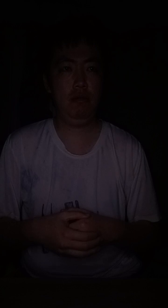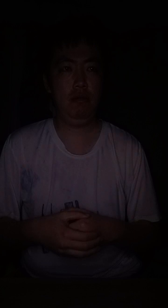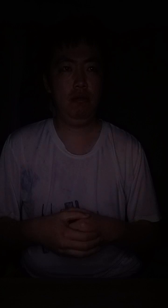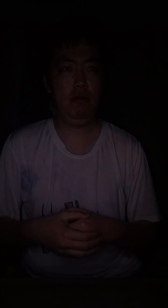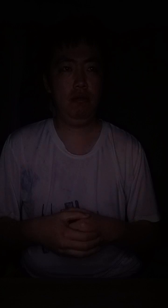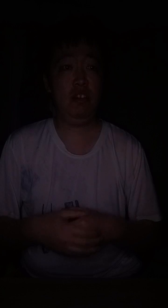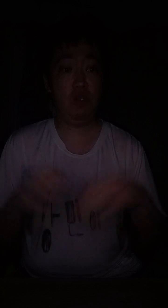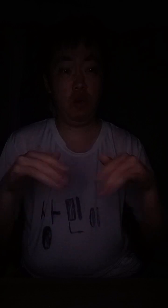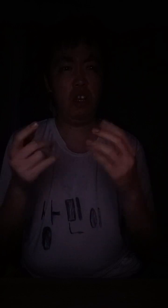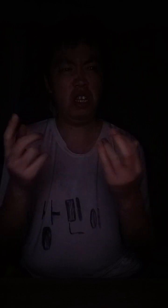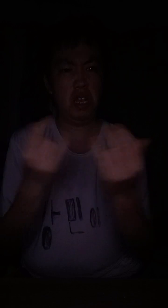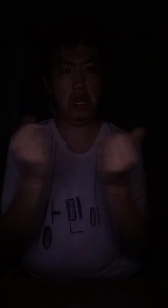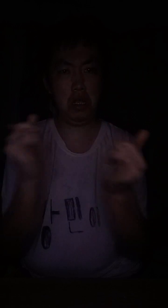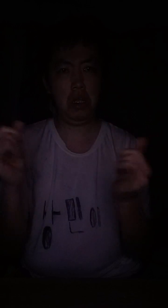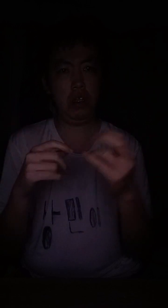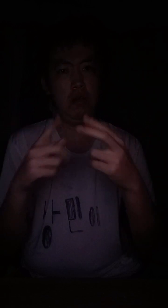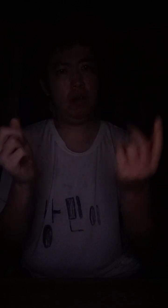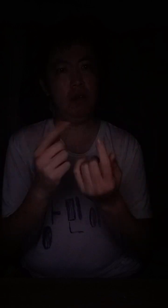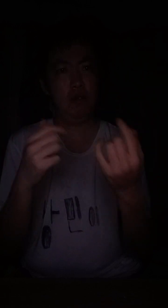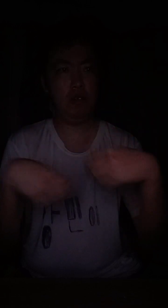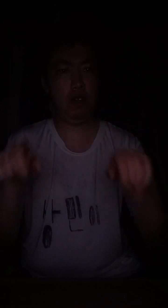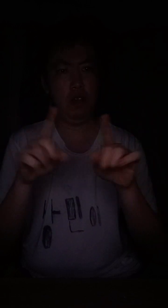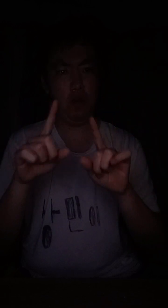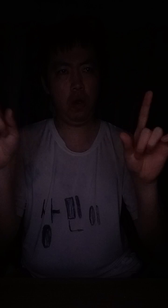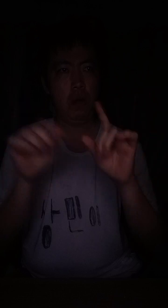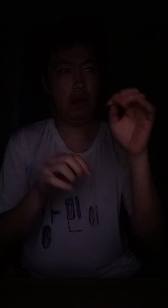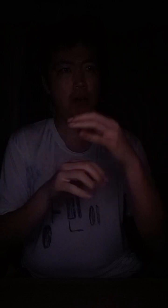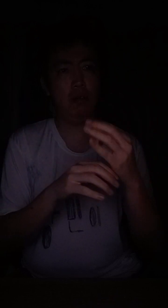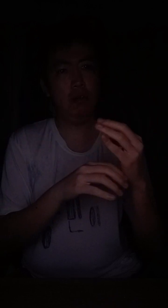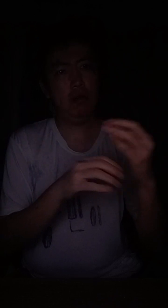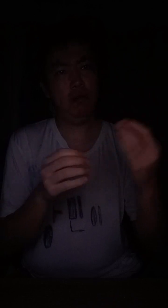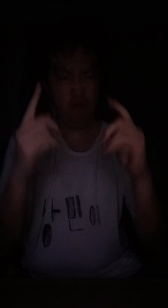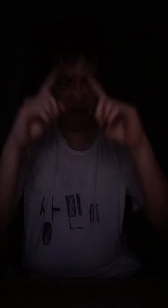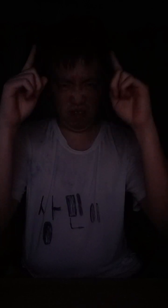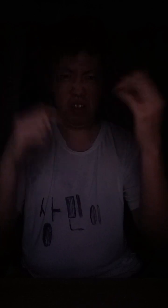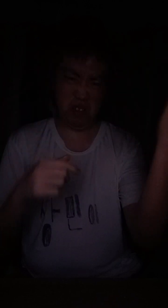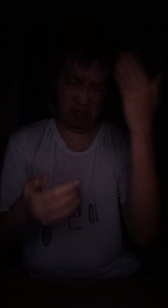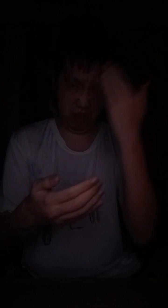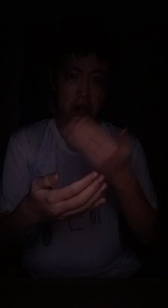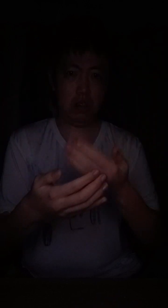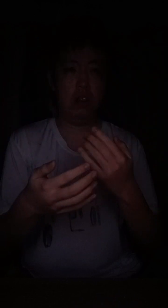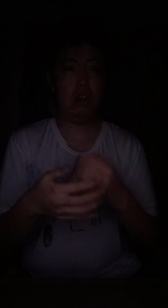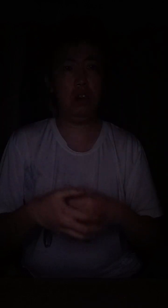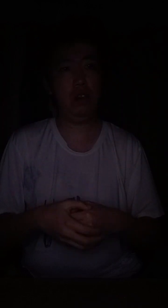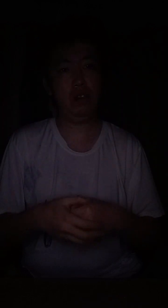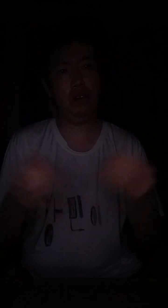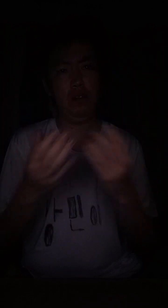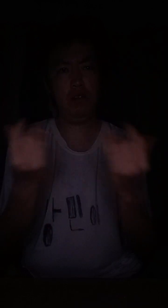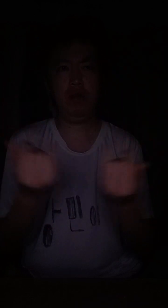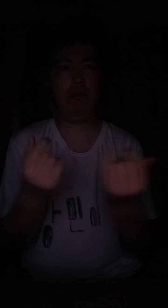왜 사람들은 영상 만들어서 SNS에 올리면은 분노하고 열받아 하는데 막상 현실에서는